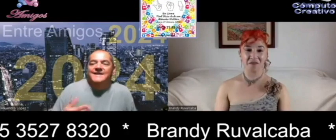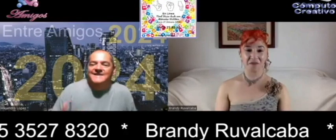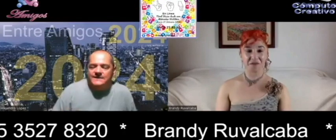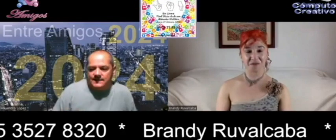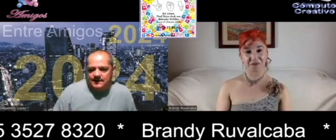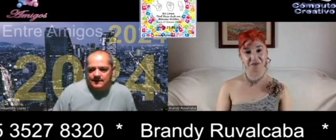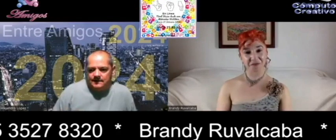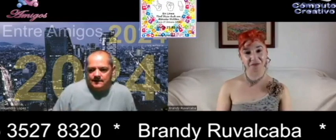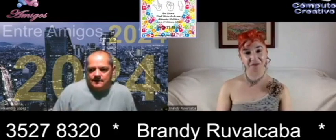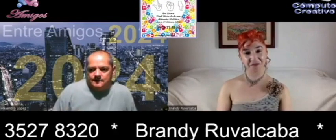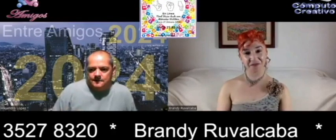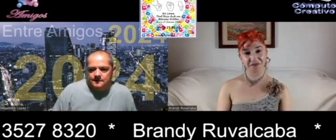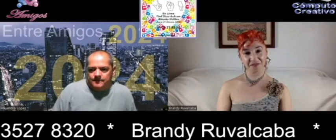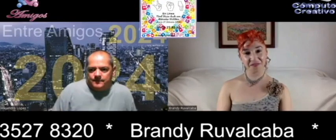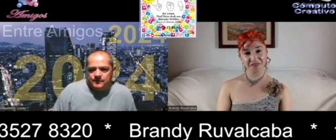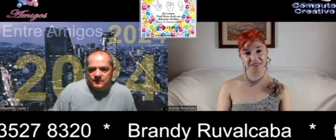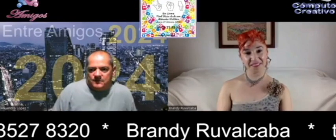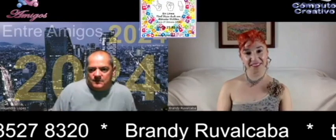del aprendizaje.